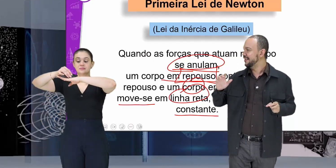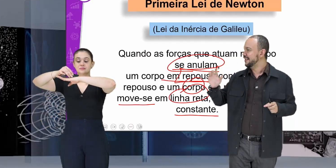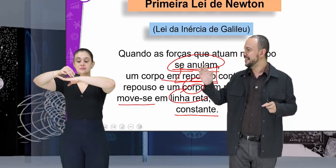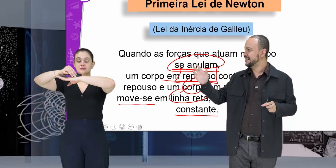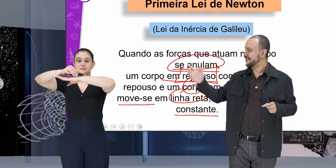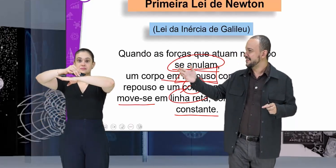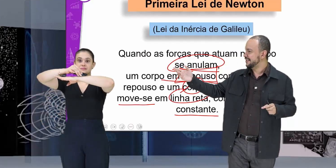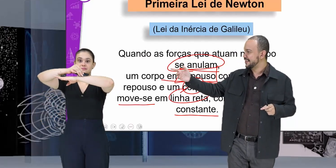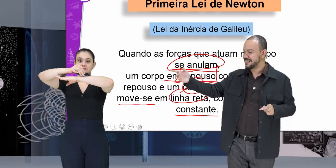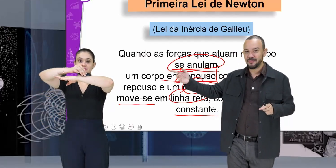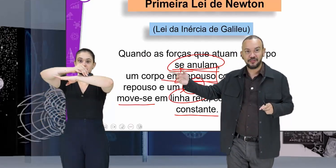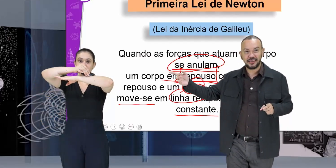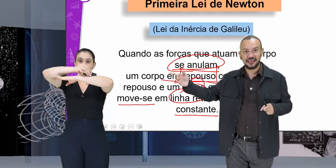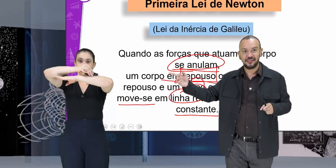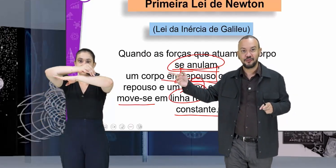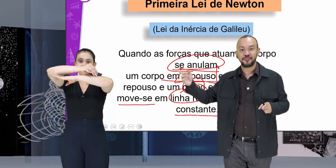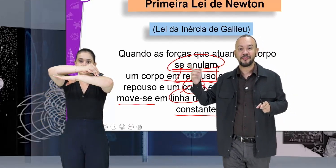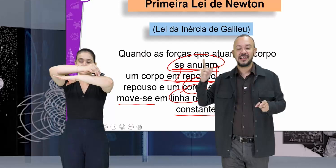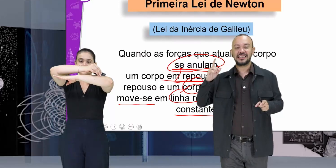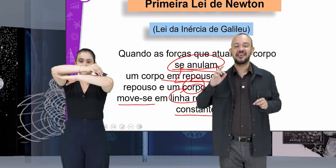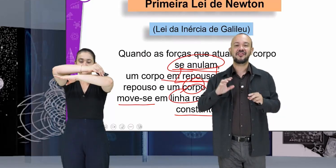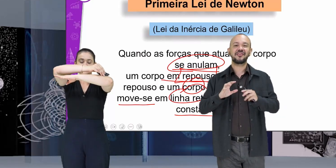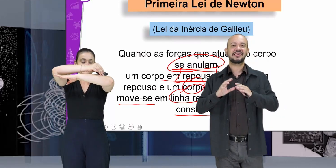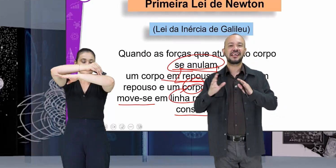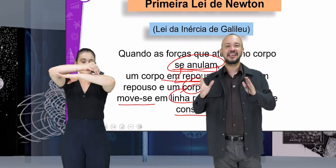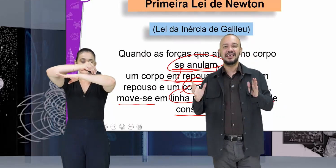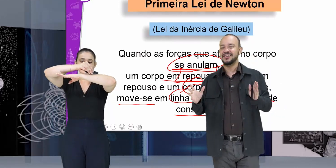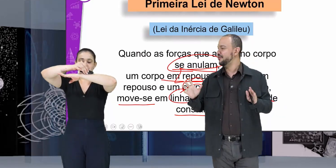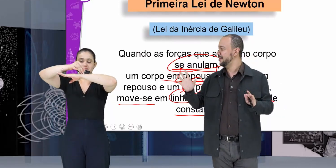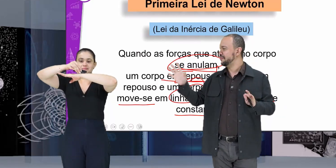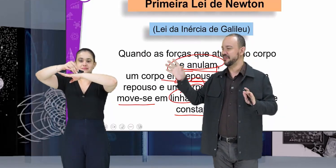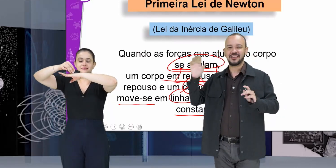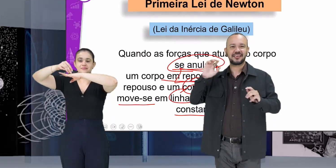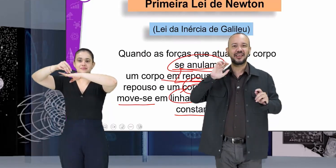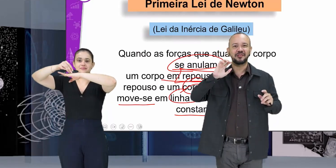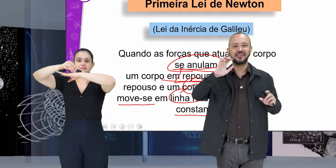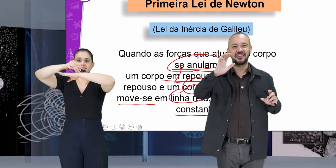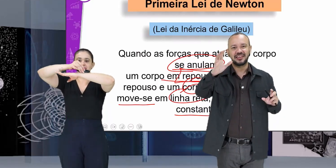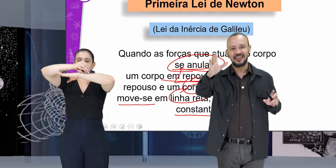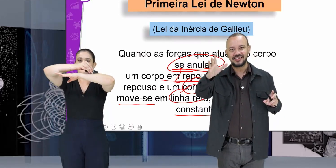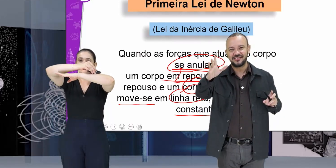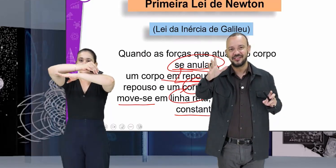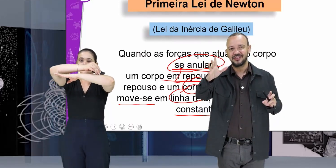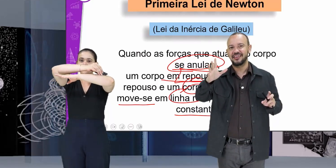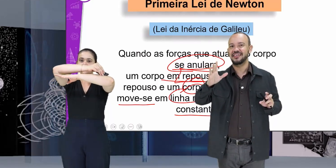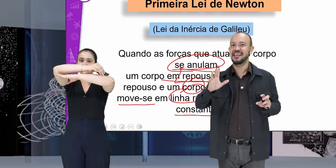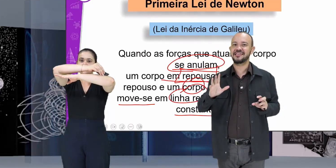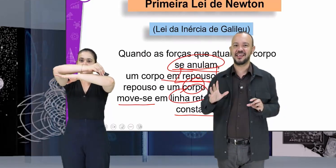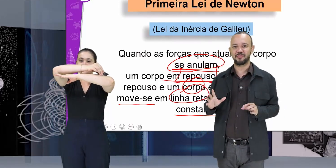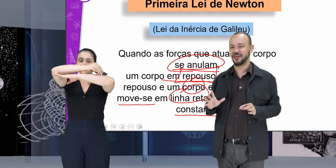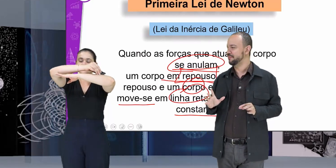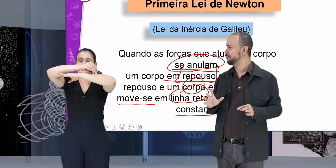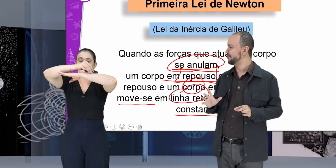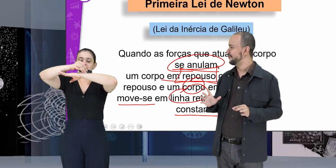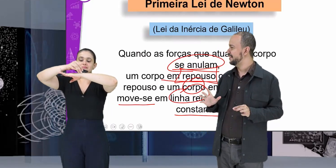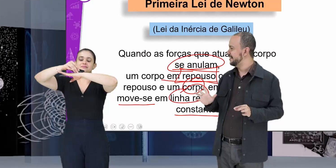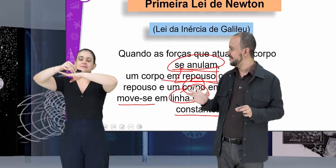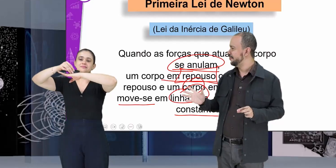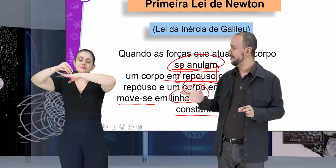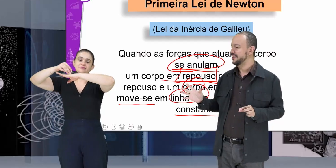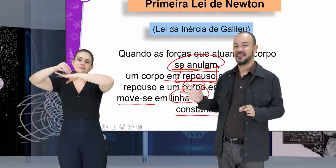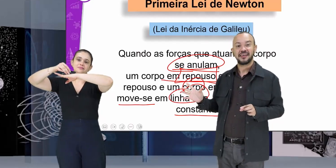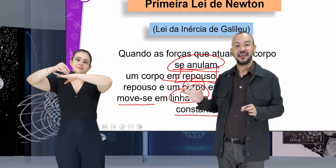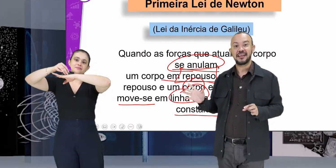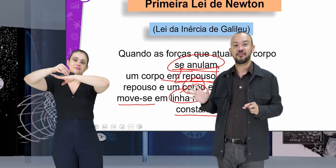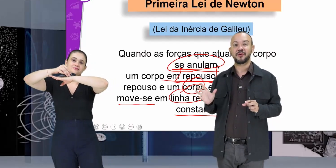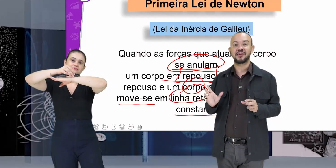assim, então se ele está se movendo, então com certeza alguma força está levando ele, é isso? Nem sempre, nem